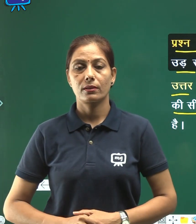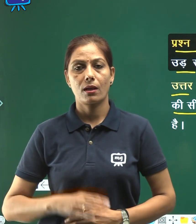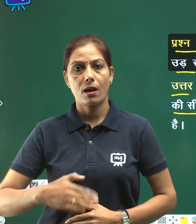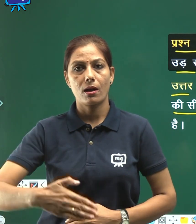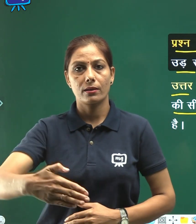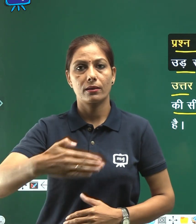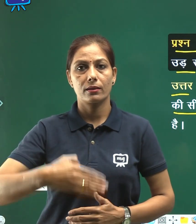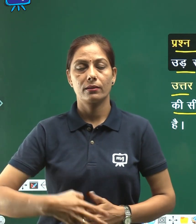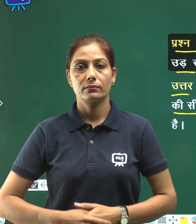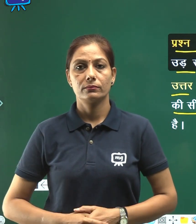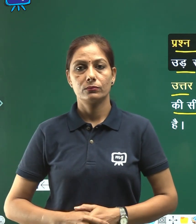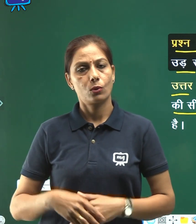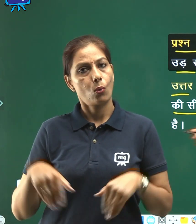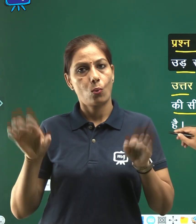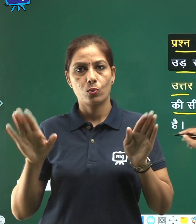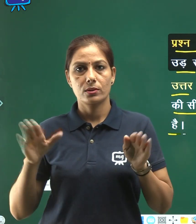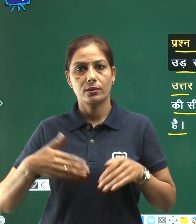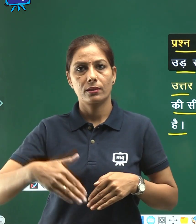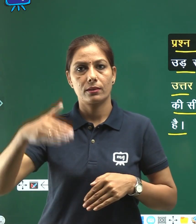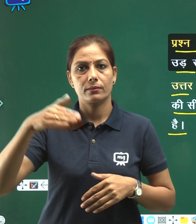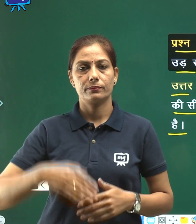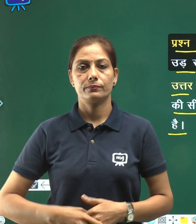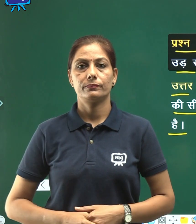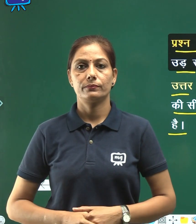आगे उड़ सकती है।